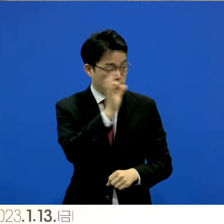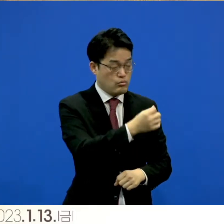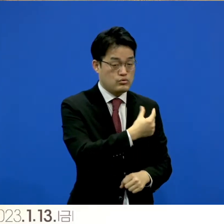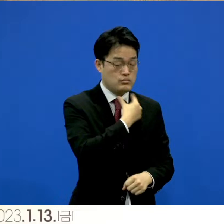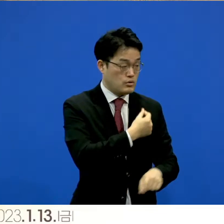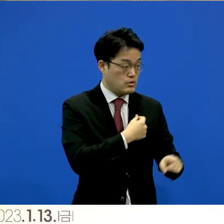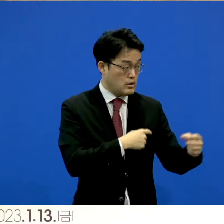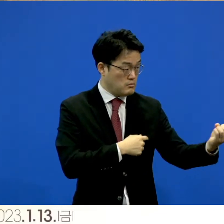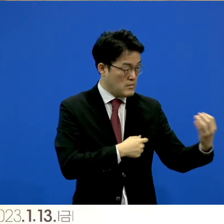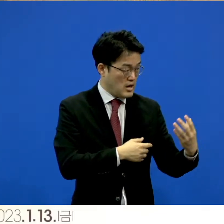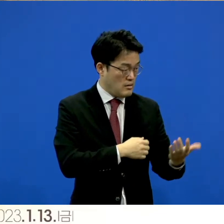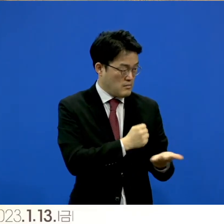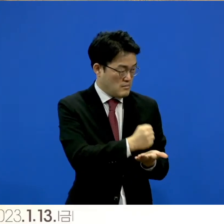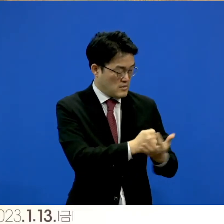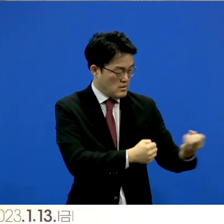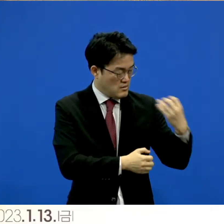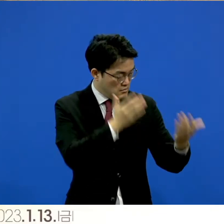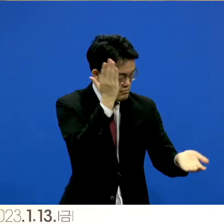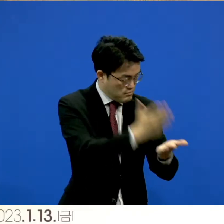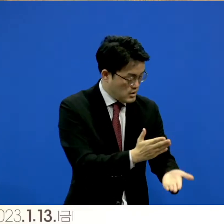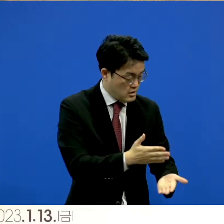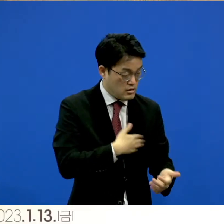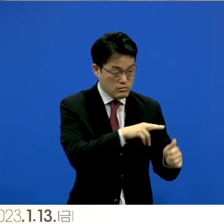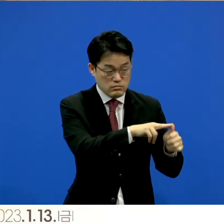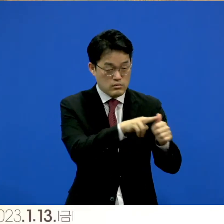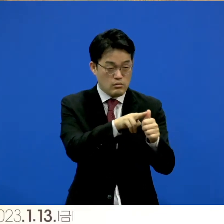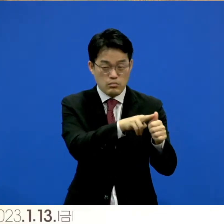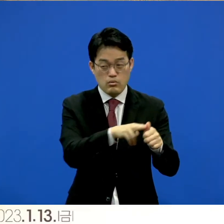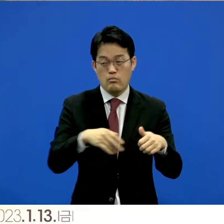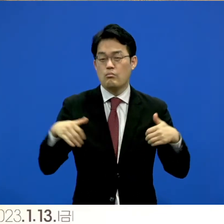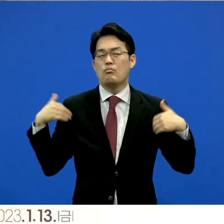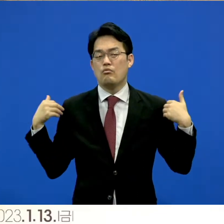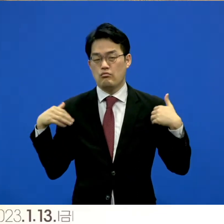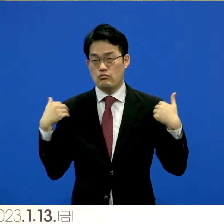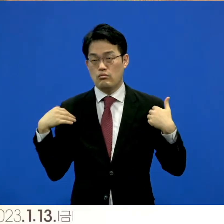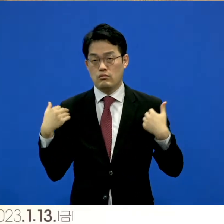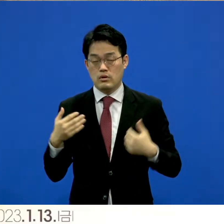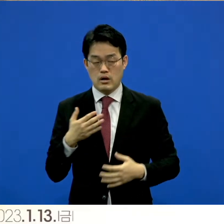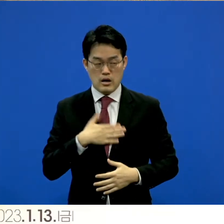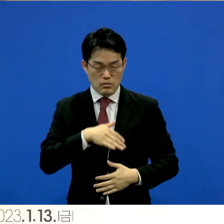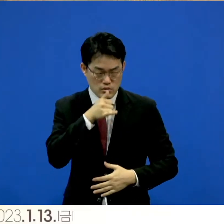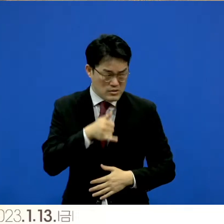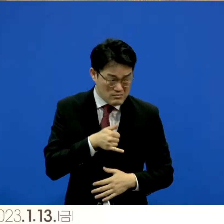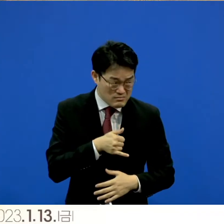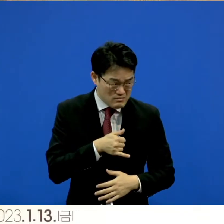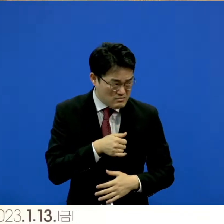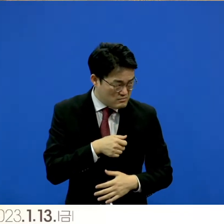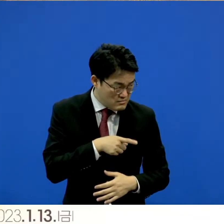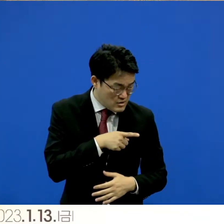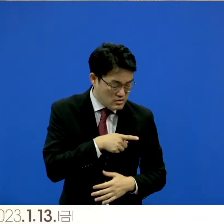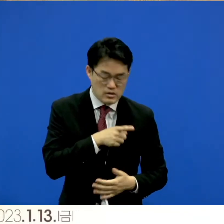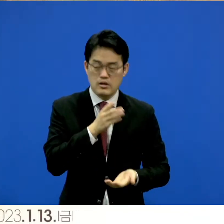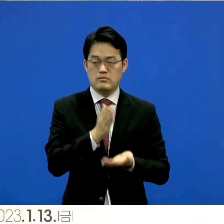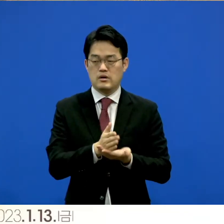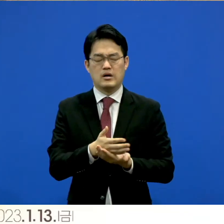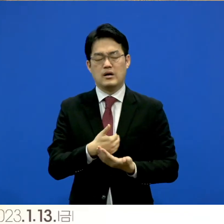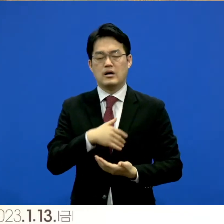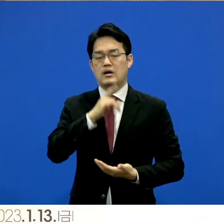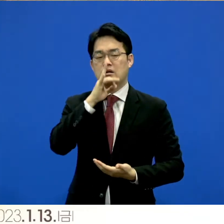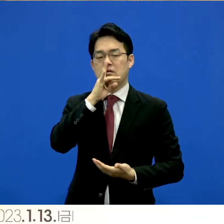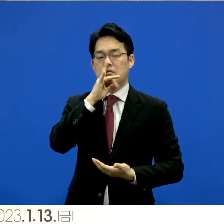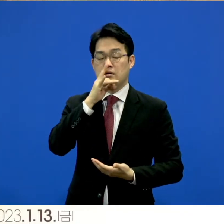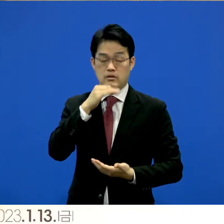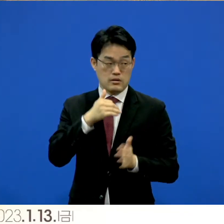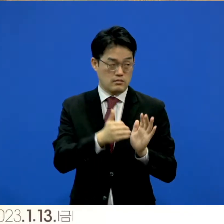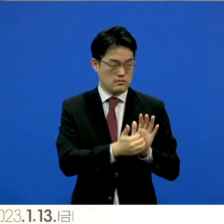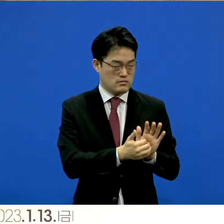아예 못하게. 내가 모르지. 정보를 모르고 몰라야 되니까. 알고 있으면 편견을 가져보게 되잖아요. 그러면 나도 모르게 그를 밀어낼 수